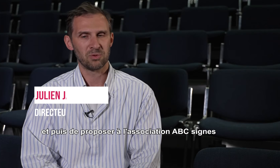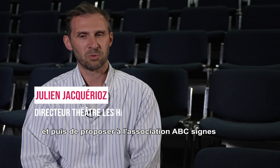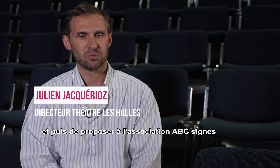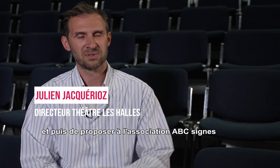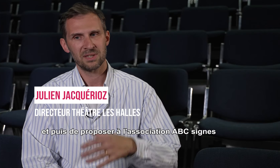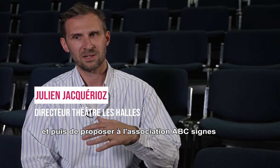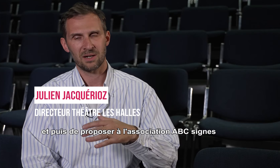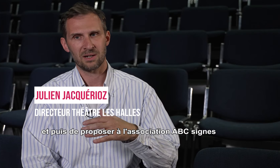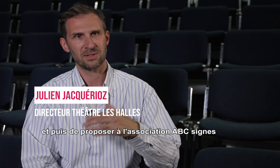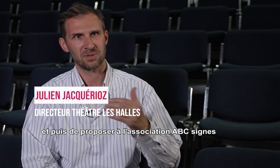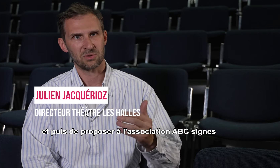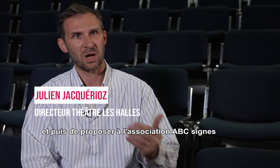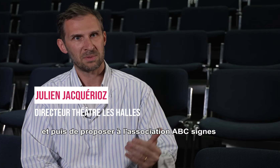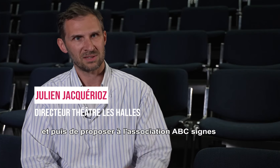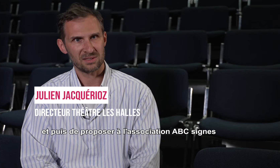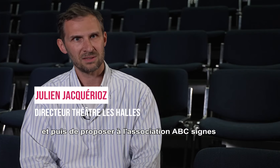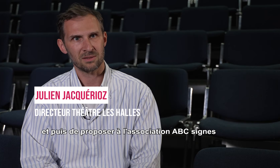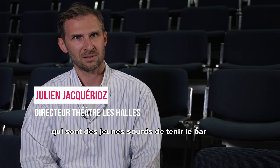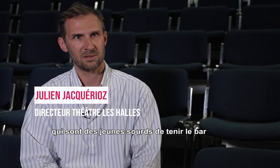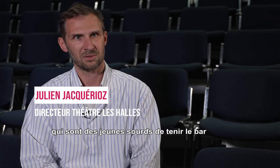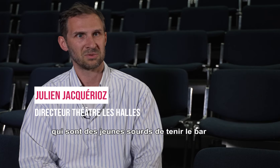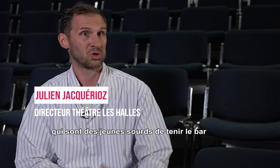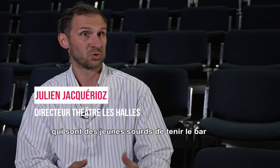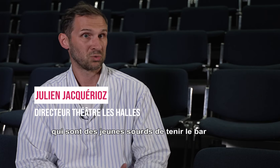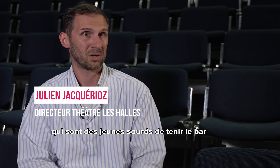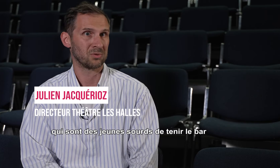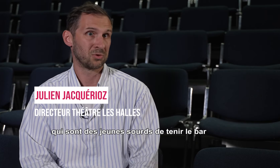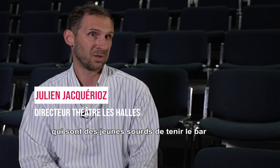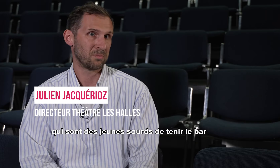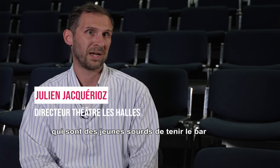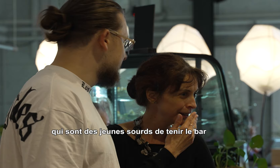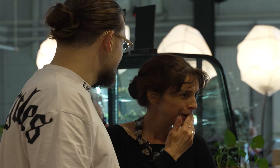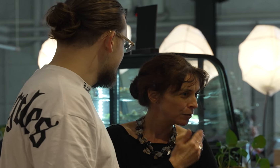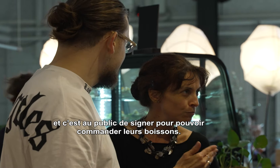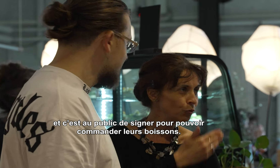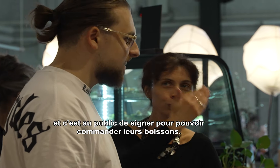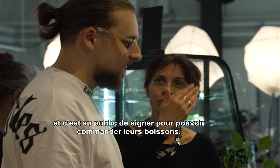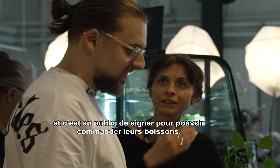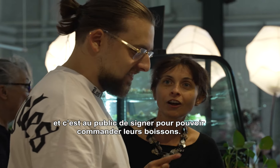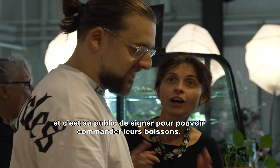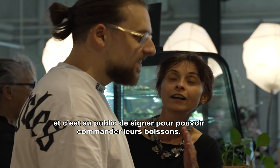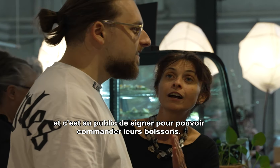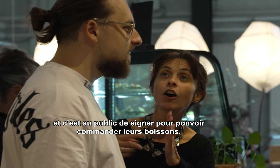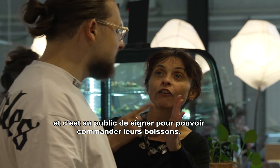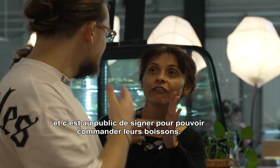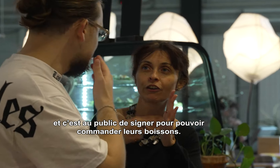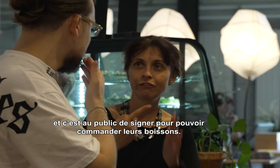de proposer à l'association ABC Signes, qui sont des jeunes sourds, de tenir le bar. Et c'est au public de signer pour